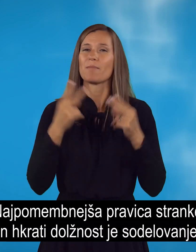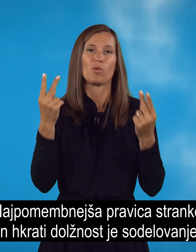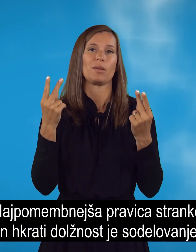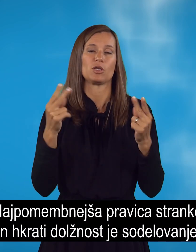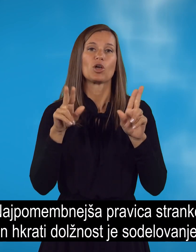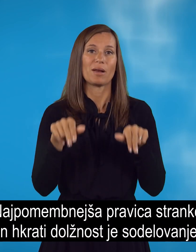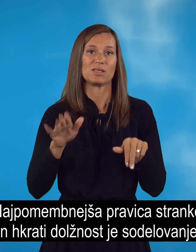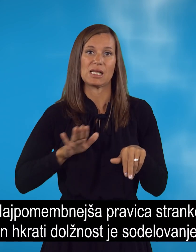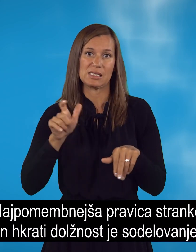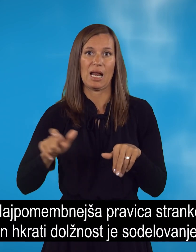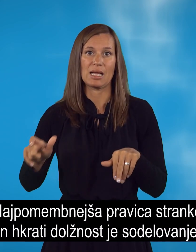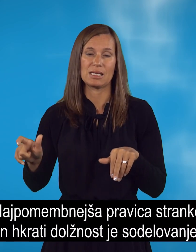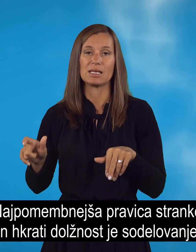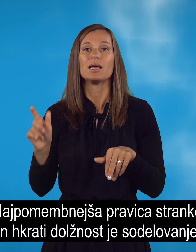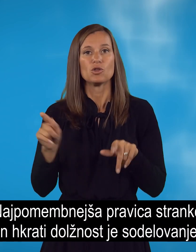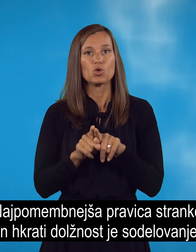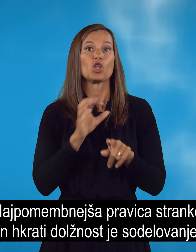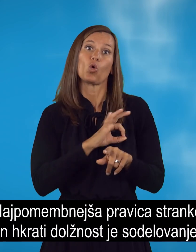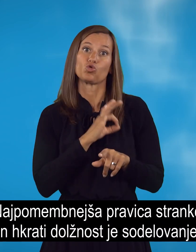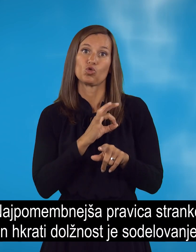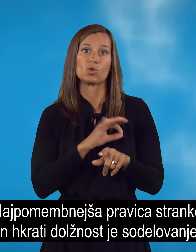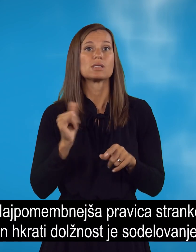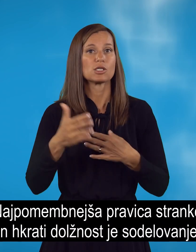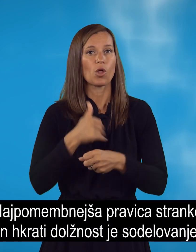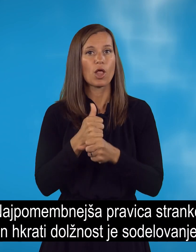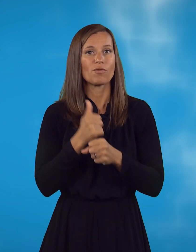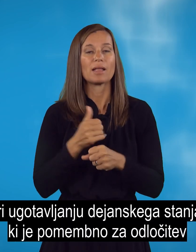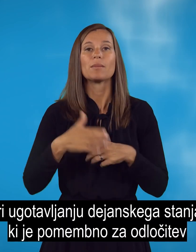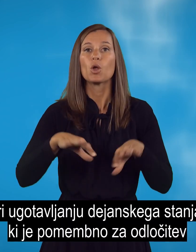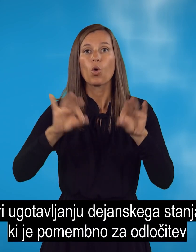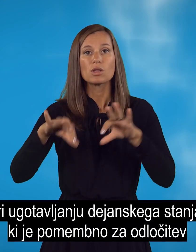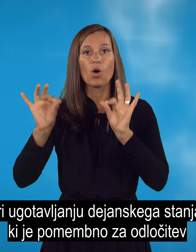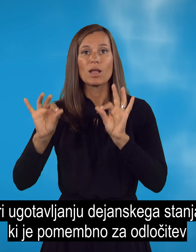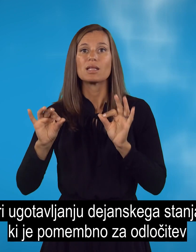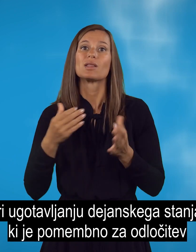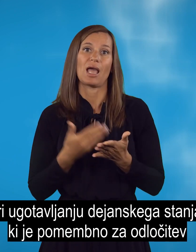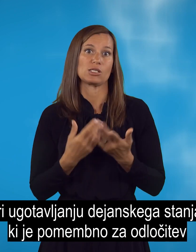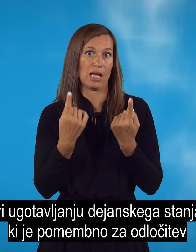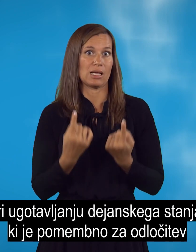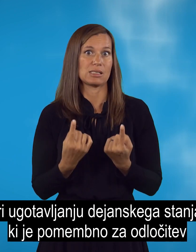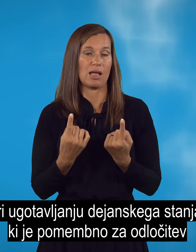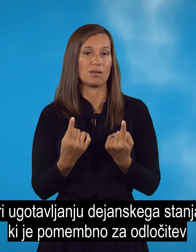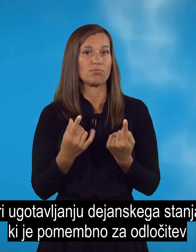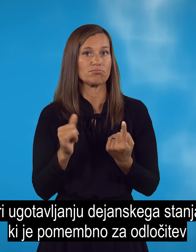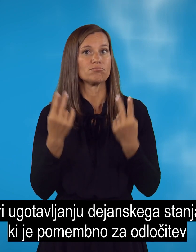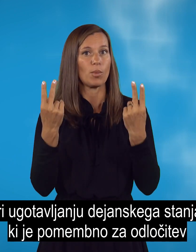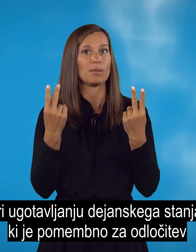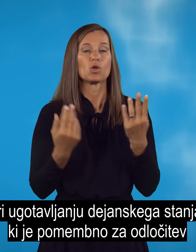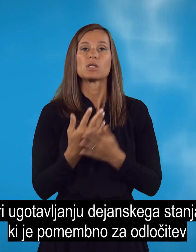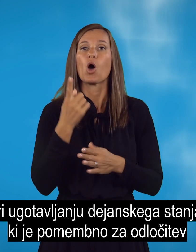Najpomembnejša pravica stranke in hkrati dolžnost je sodelovanje pri ugotavljanju dejanskega stanja, ki je pomembno za odločitev